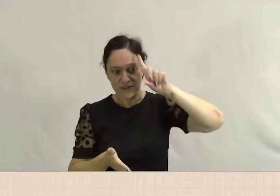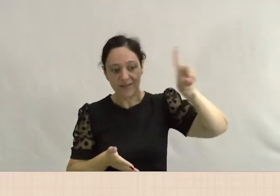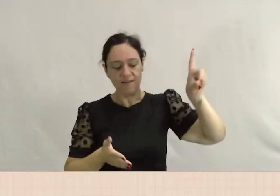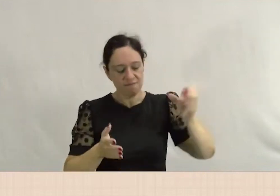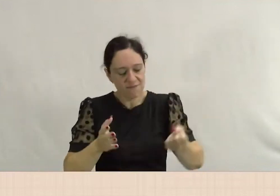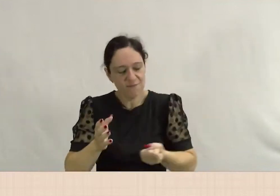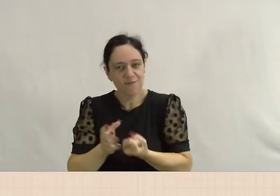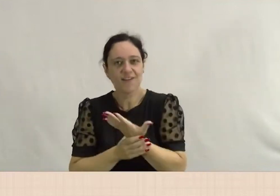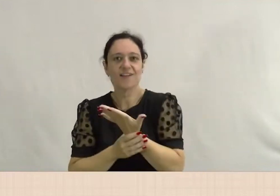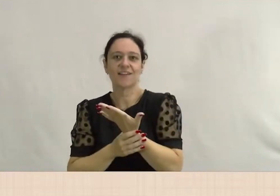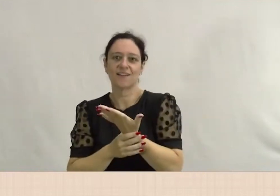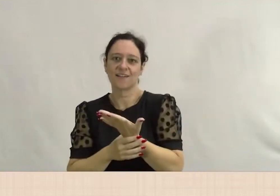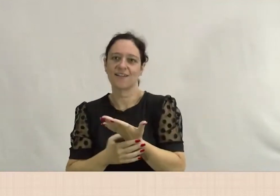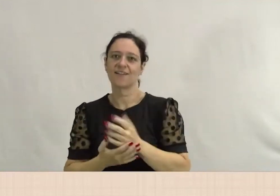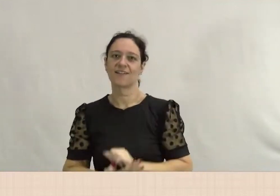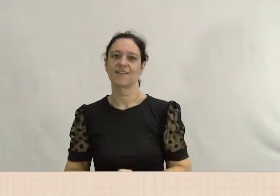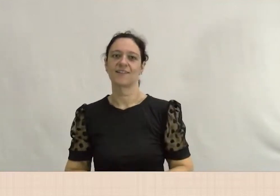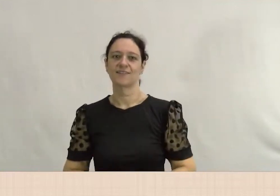sobreviveríamos.